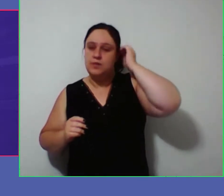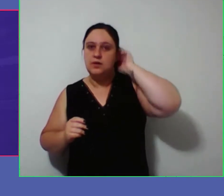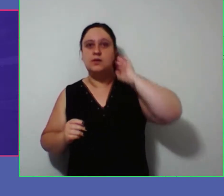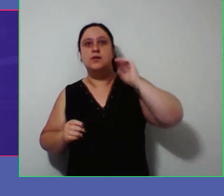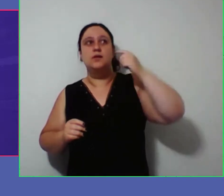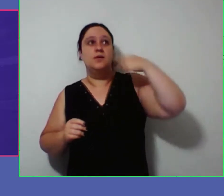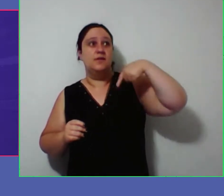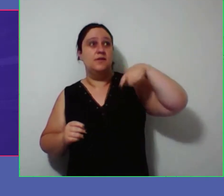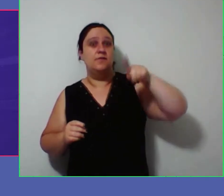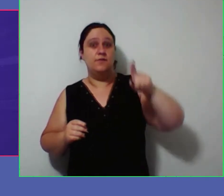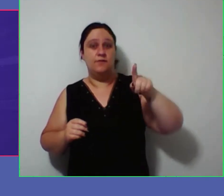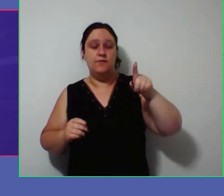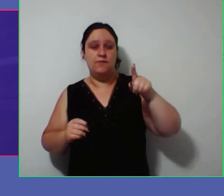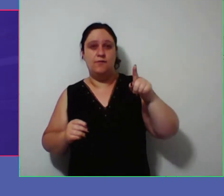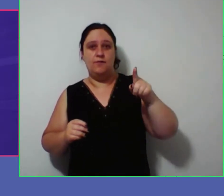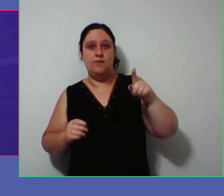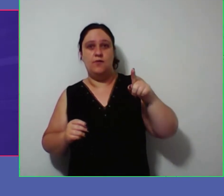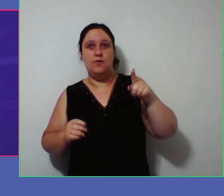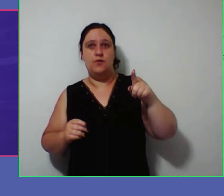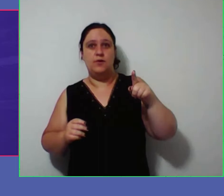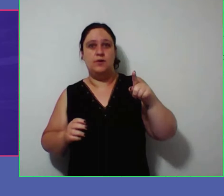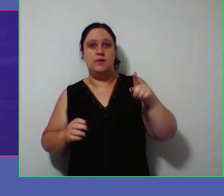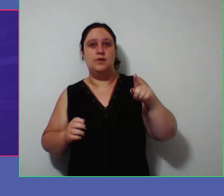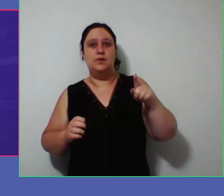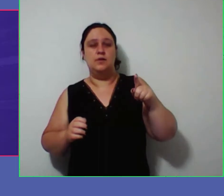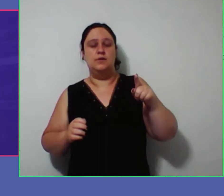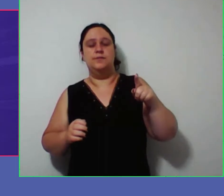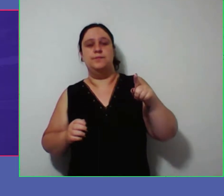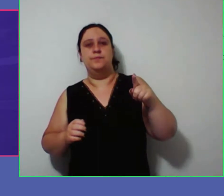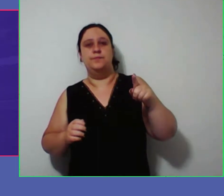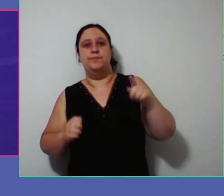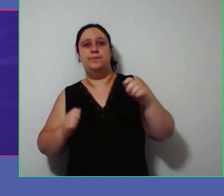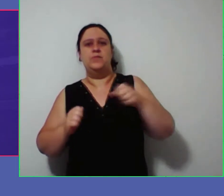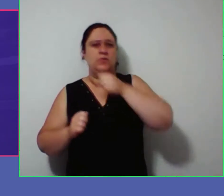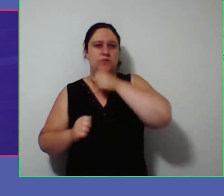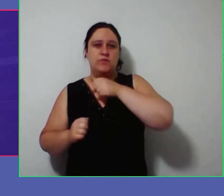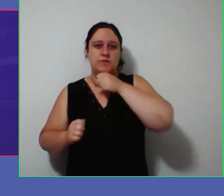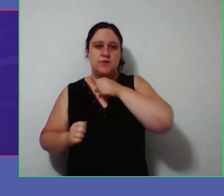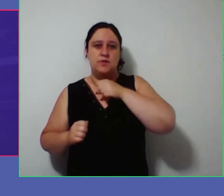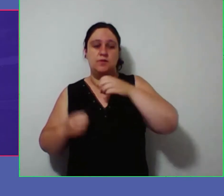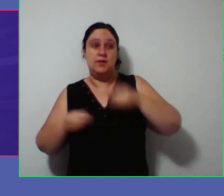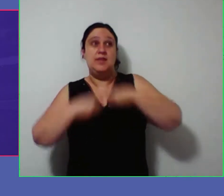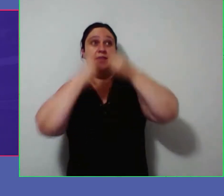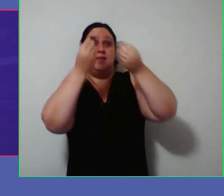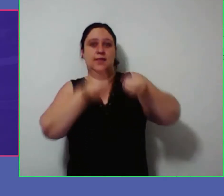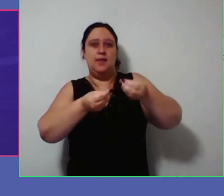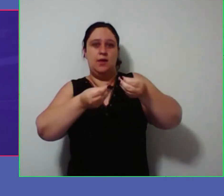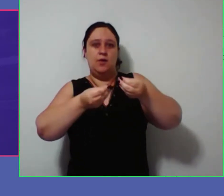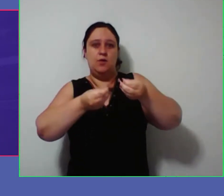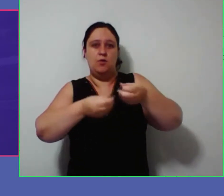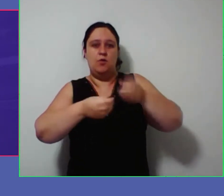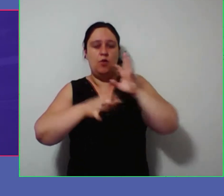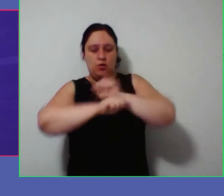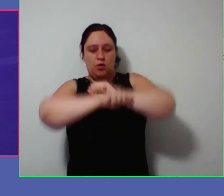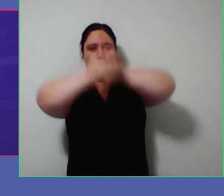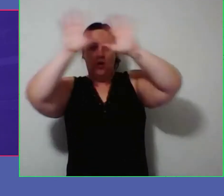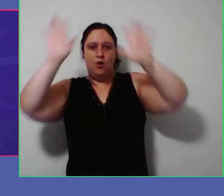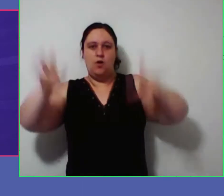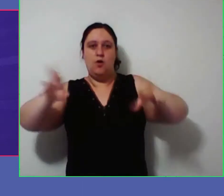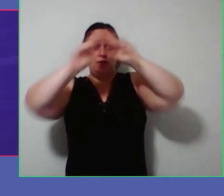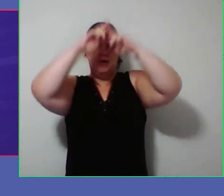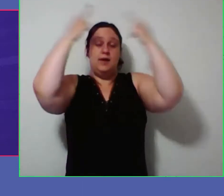chegar até ele. Foi-lhe dado domínio e glória e o reino, para que os